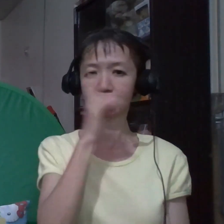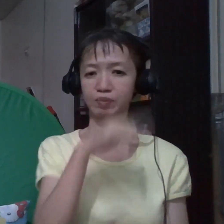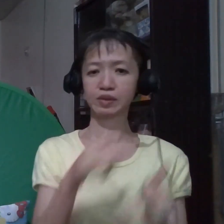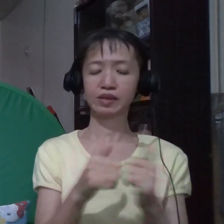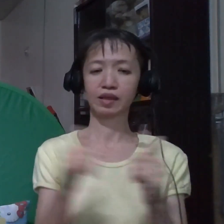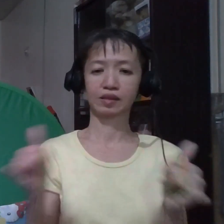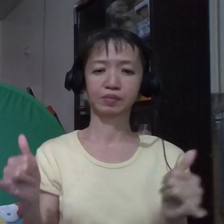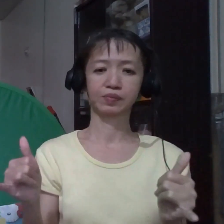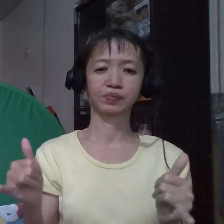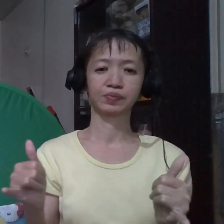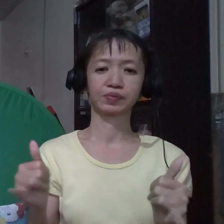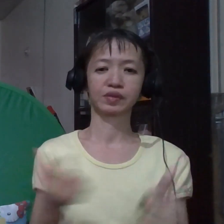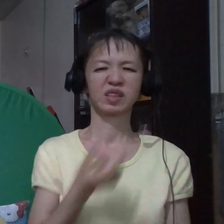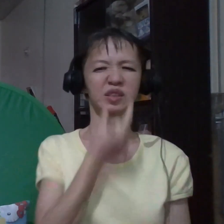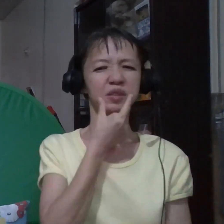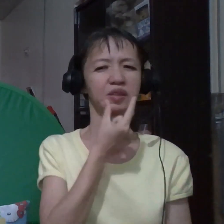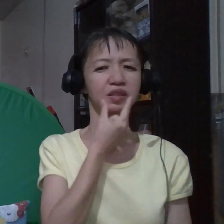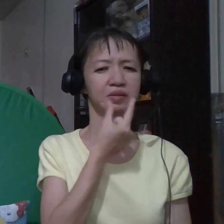나쁜 사람 싫어해요.